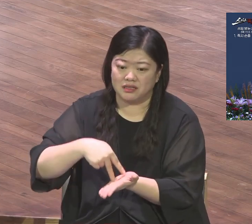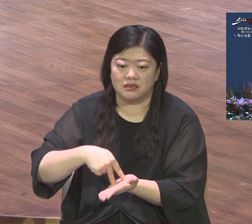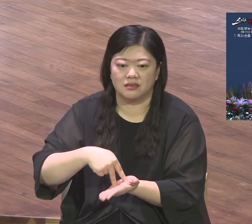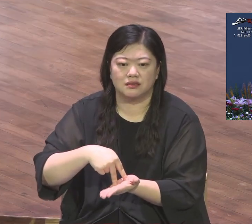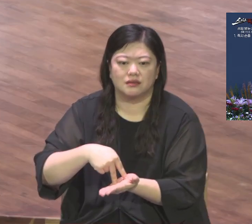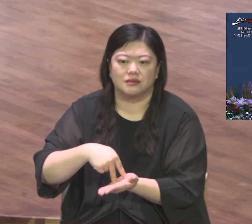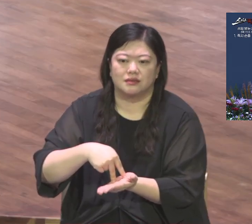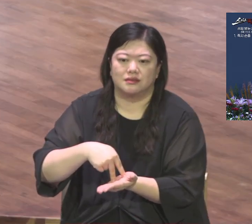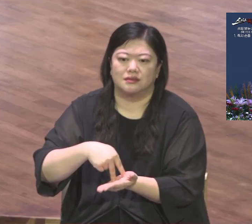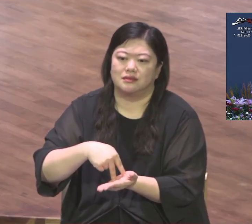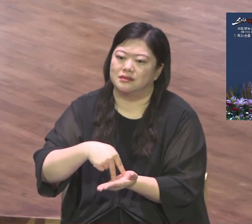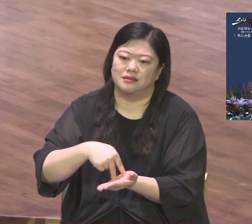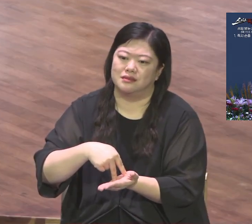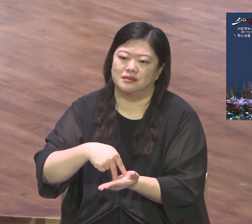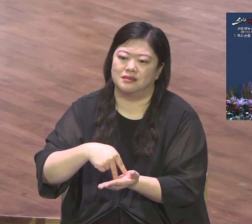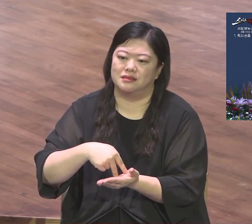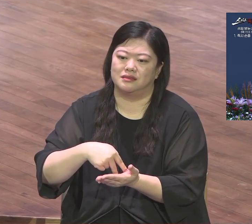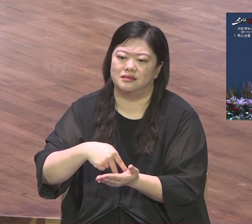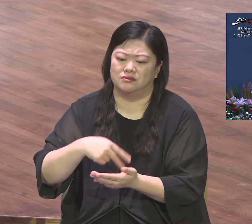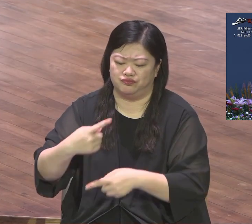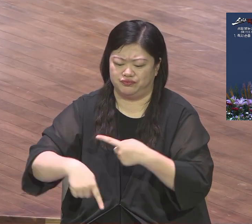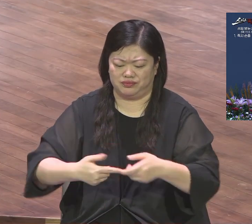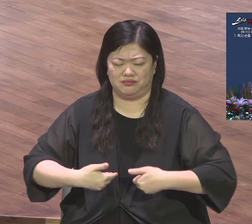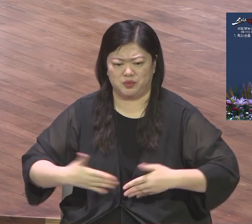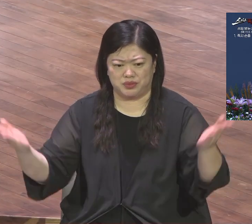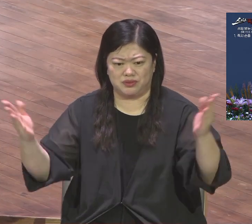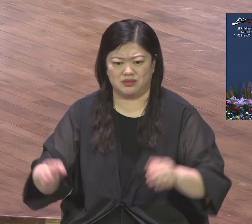그렇게 많이 할 필요가 없어요.